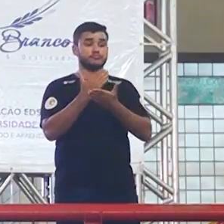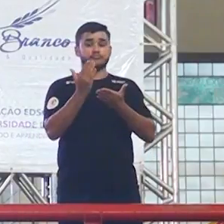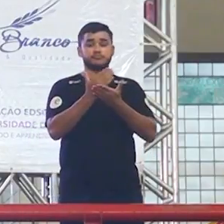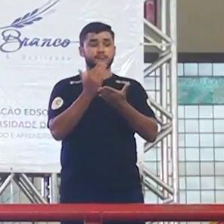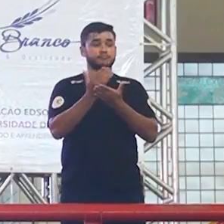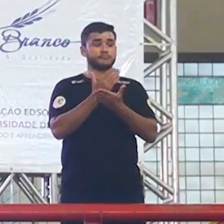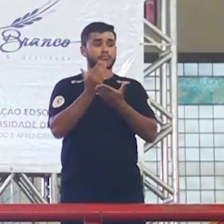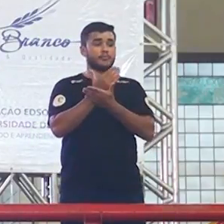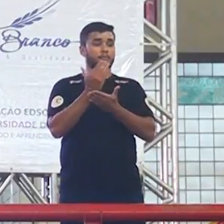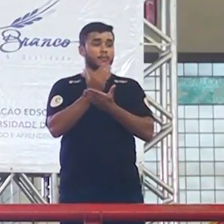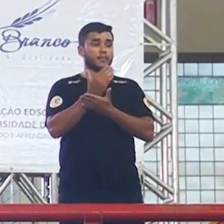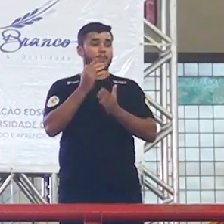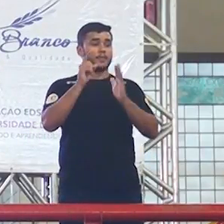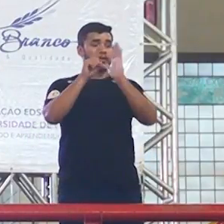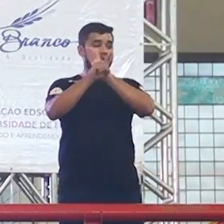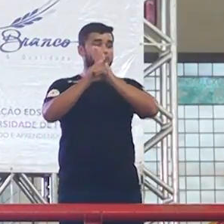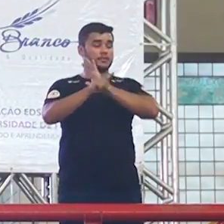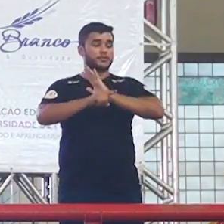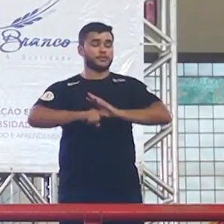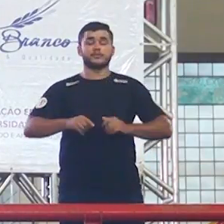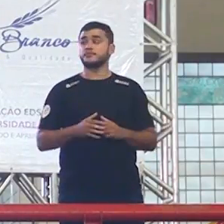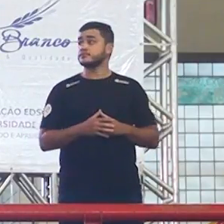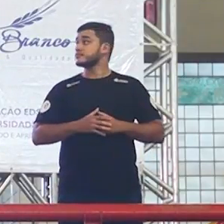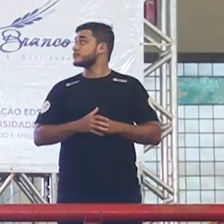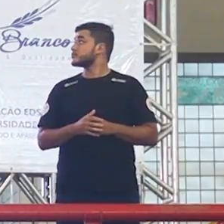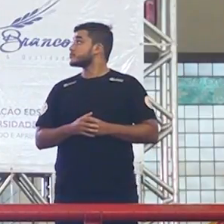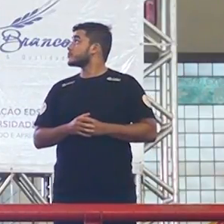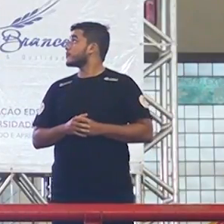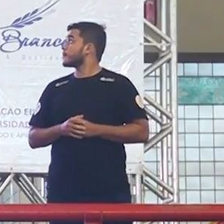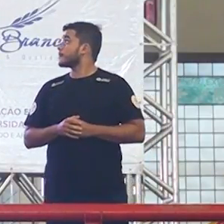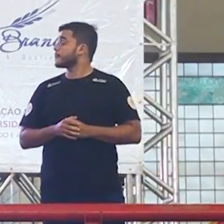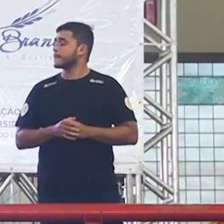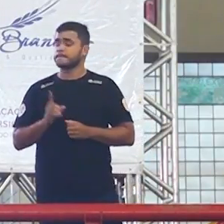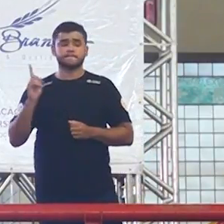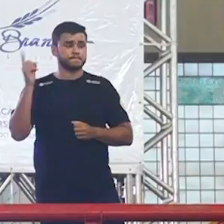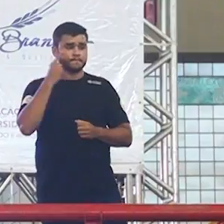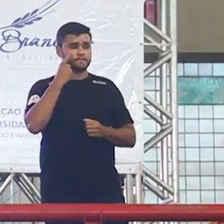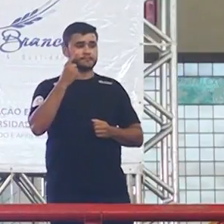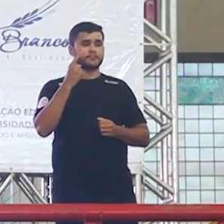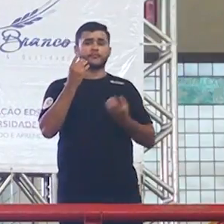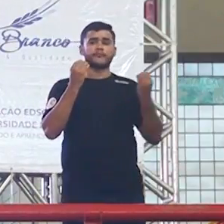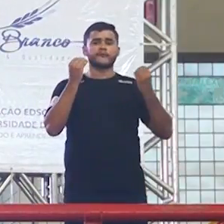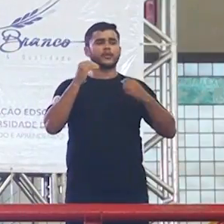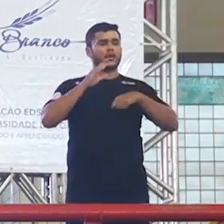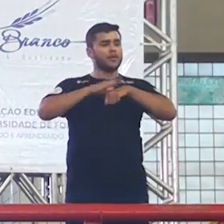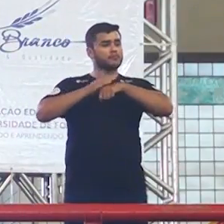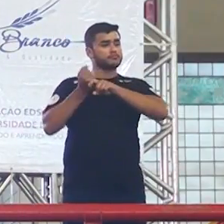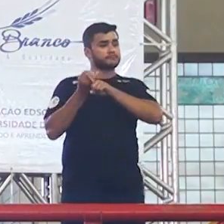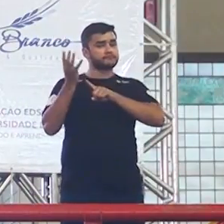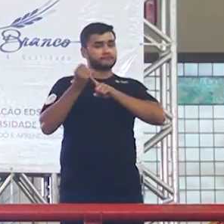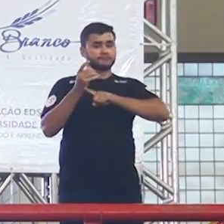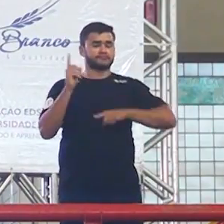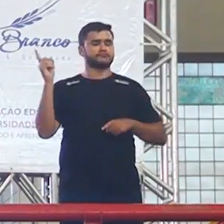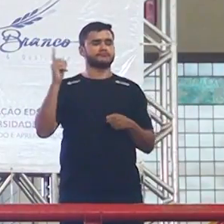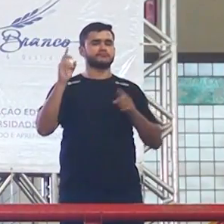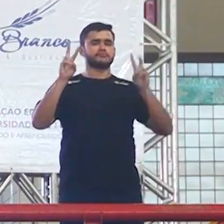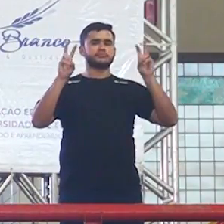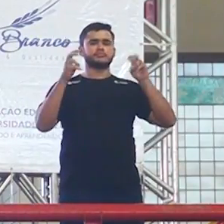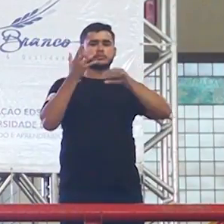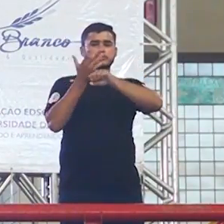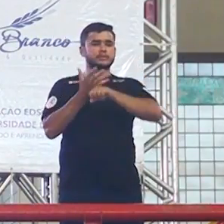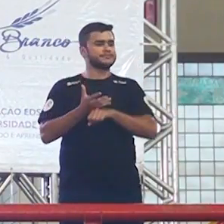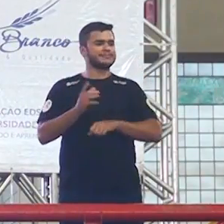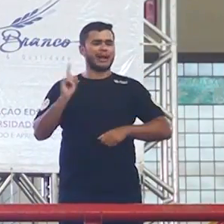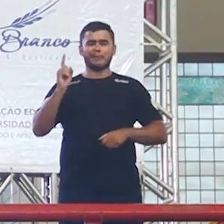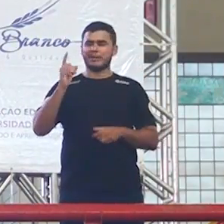exercícios e vamos aplicar isso aí. Só fala de mais coisa, galera, é melhor a gente armazenar o mais importante, porque a gente